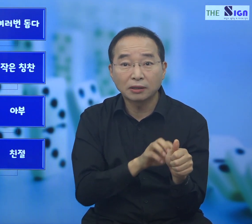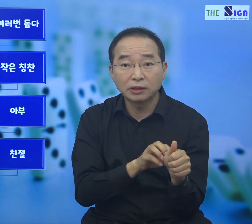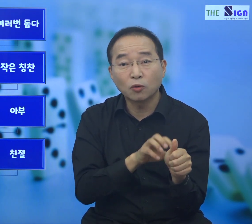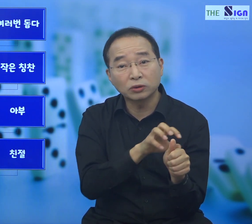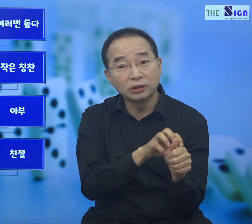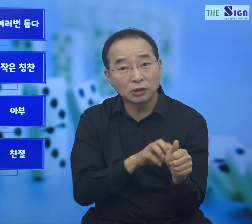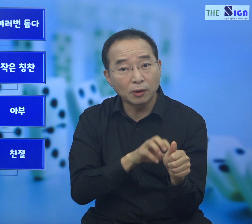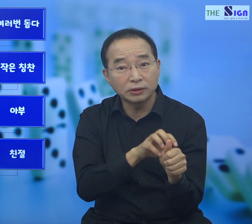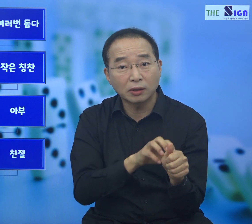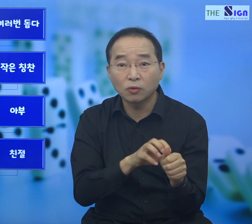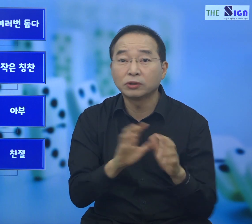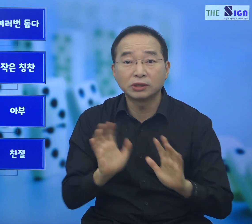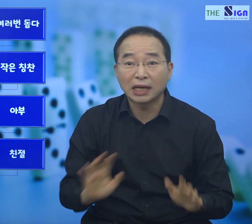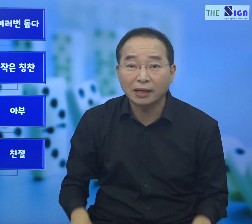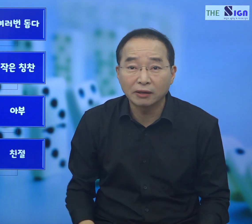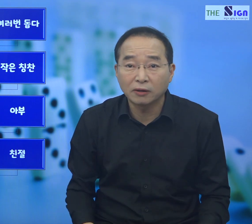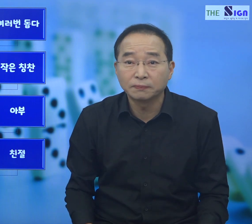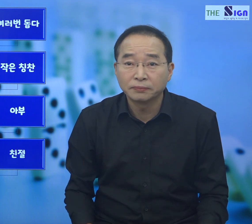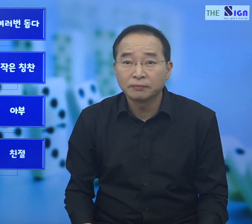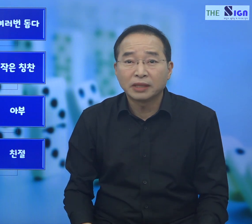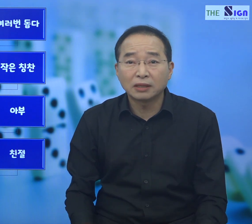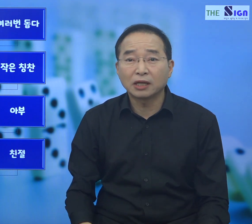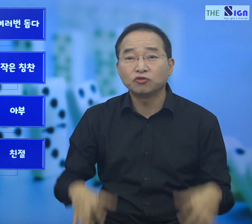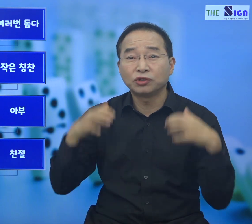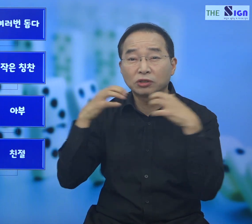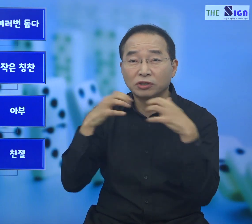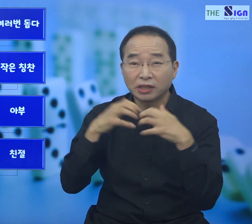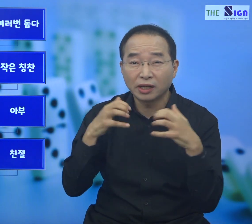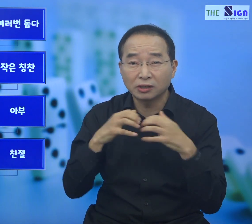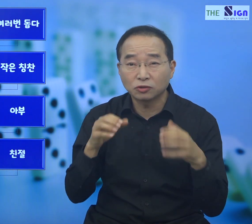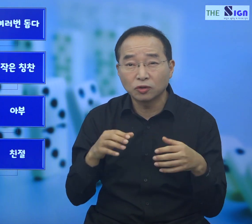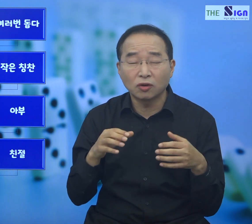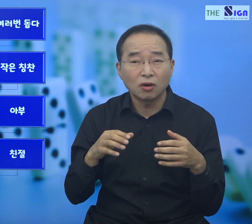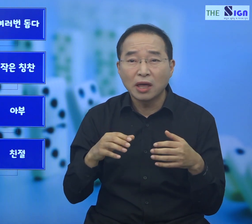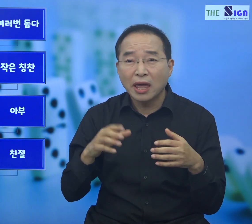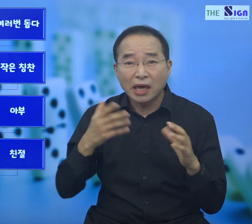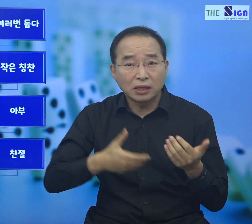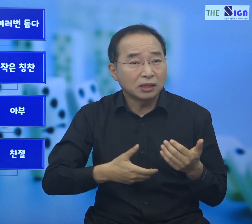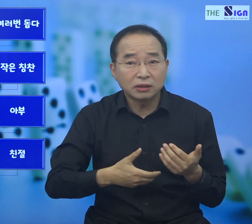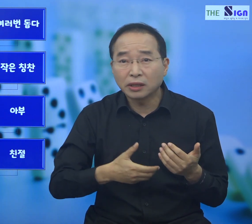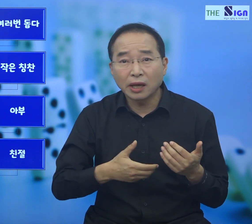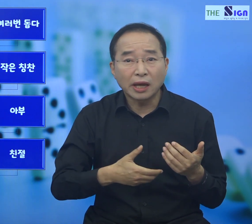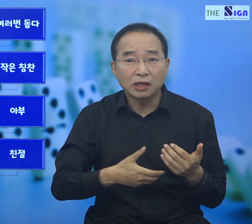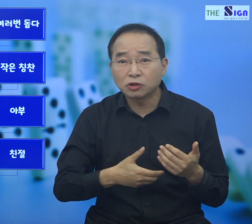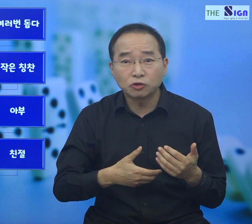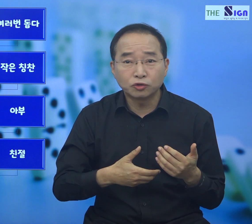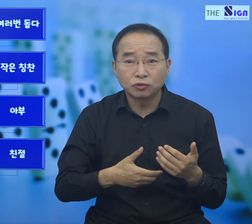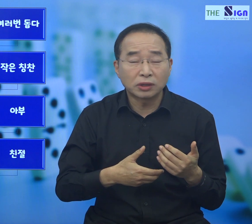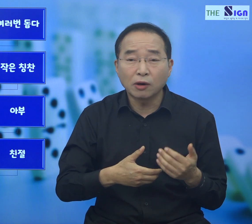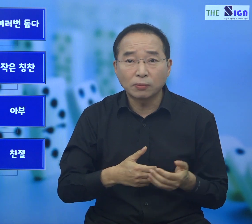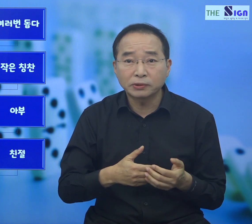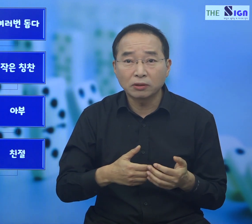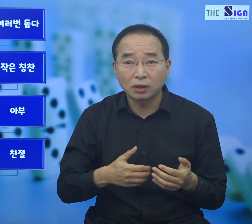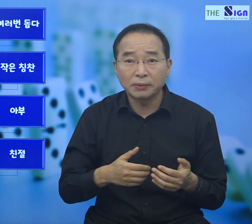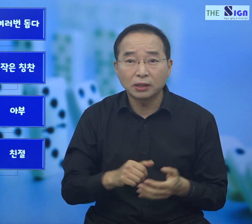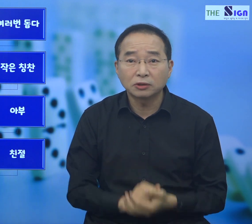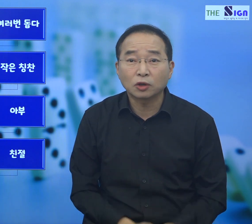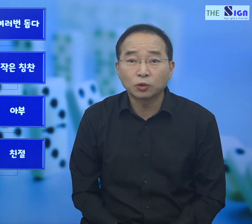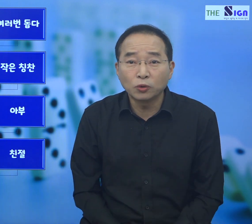꼭 등쳐먹냐? 꼭 그렇진 않아요. 옛날에 6.25 전쟁 내가지고 애기는 있는데 애기 젖줄 데가 없어. 그러면은 젖동량